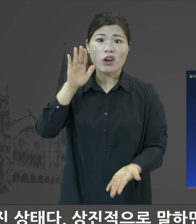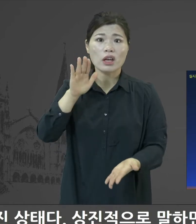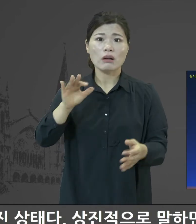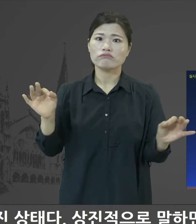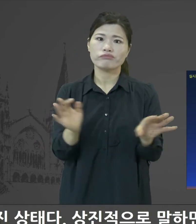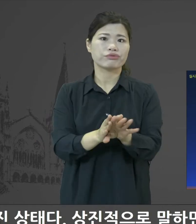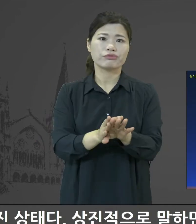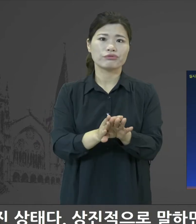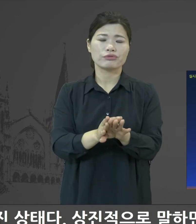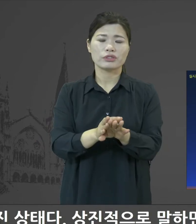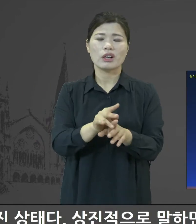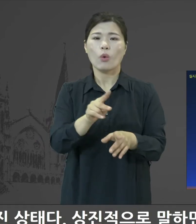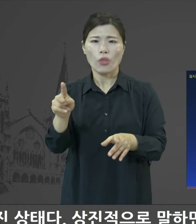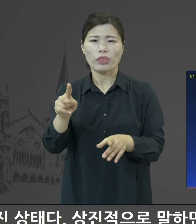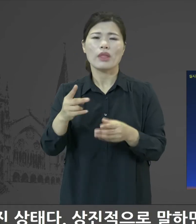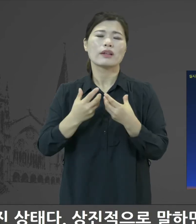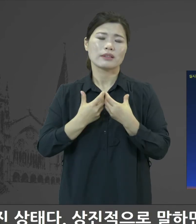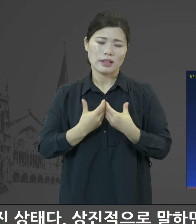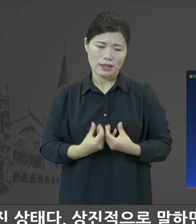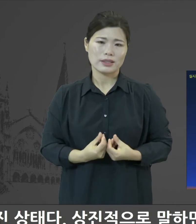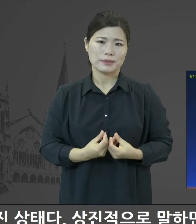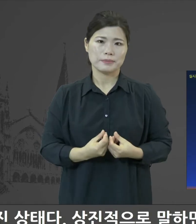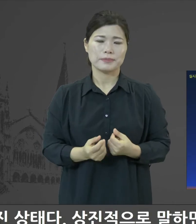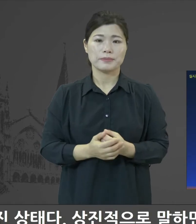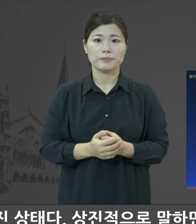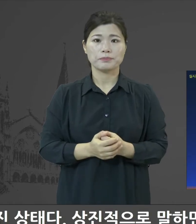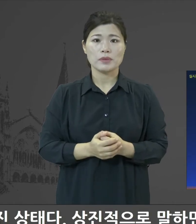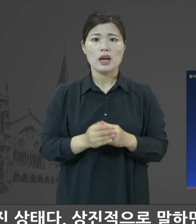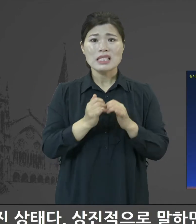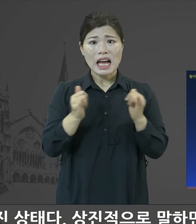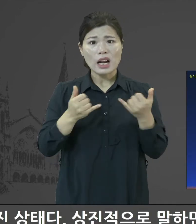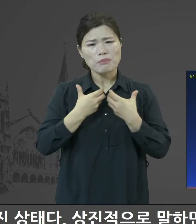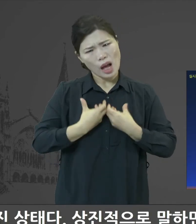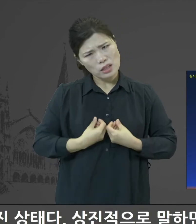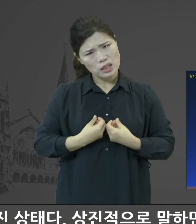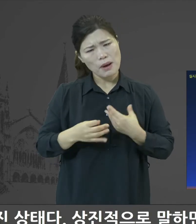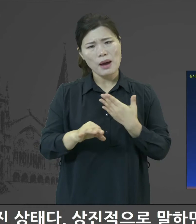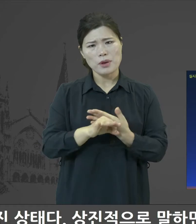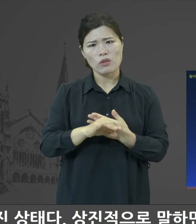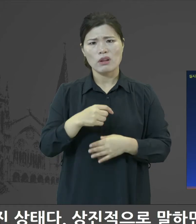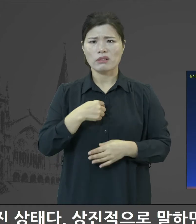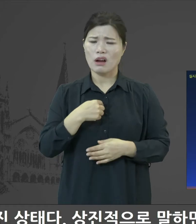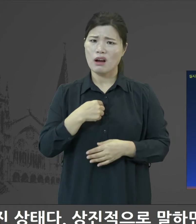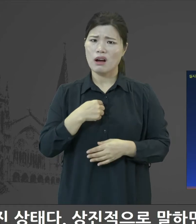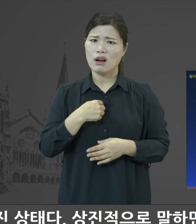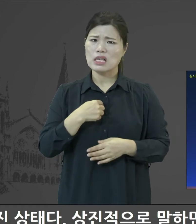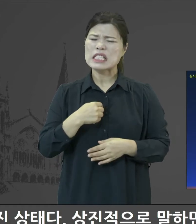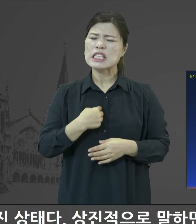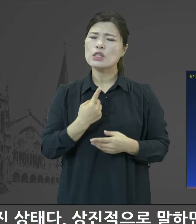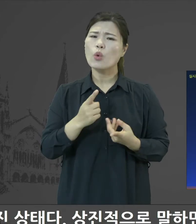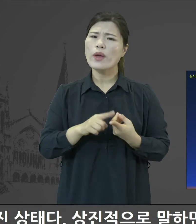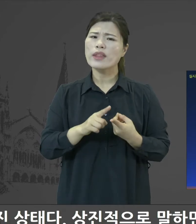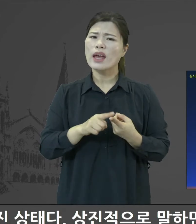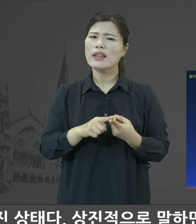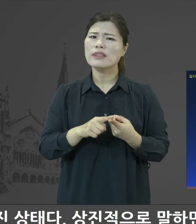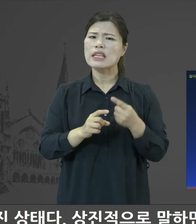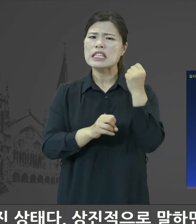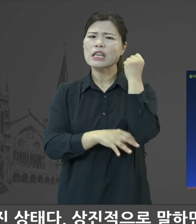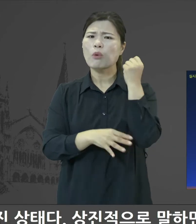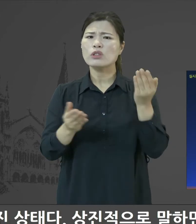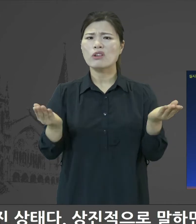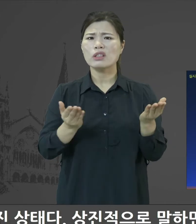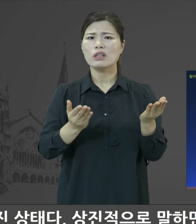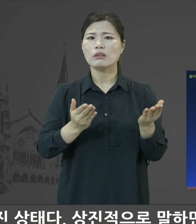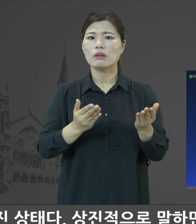상태를 낙심이라고 말하는 것이죠. 사람이 낙심에 빠지면 먼저 자신이 기본적으로 해야 되는 일도 하기